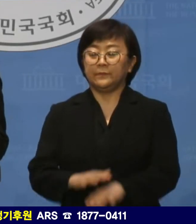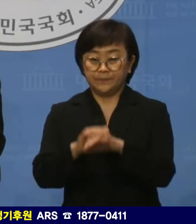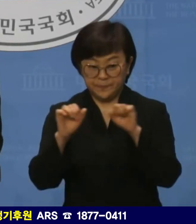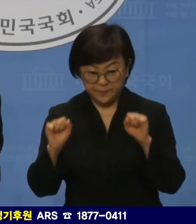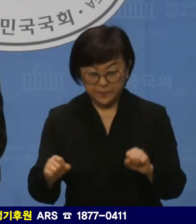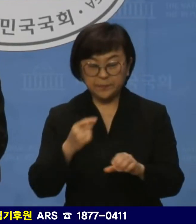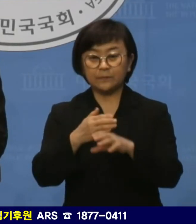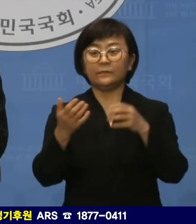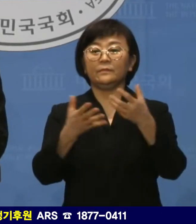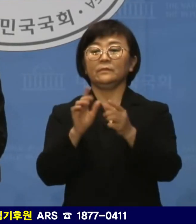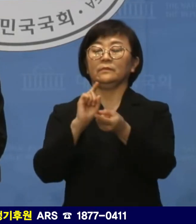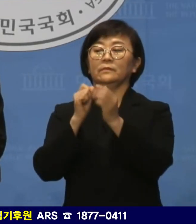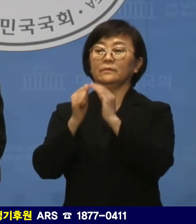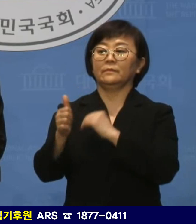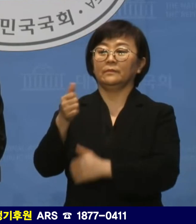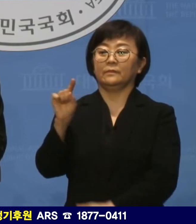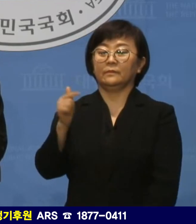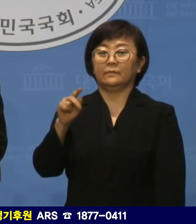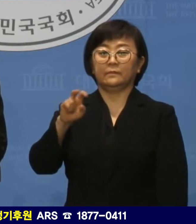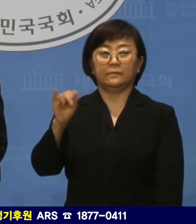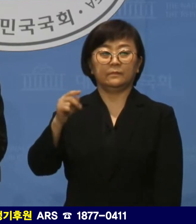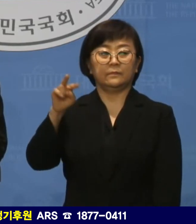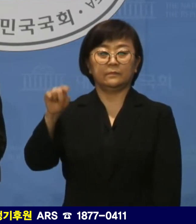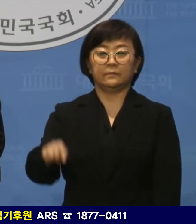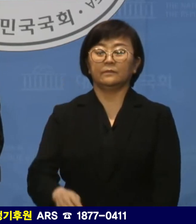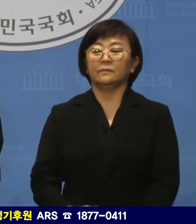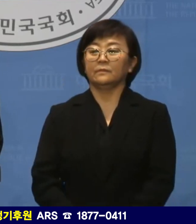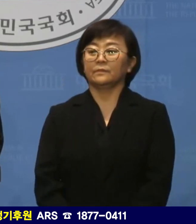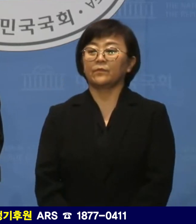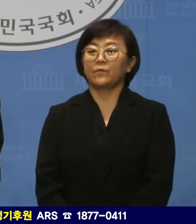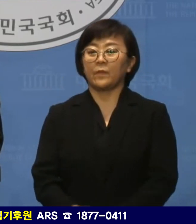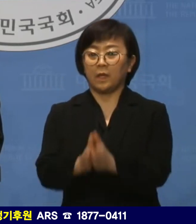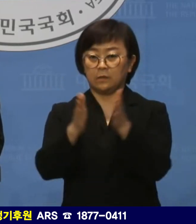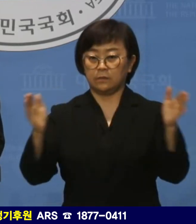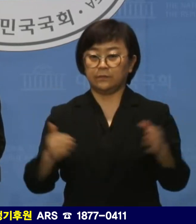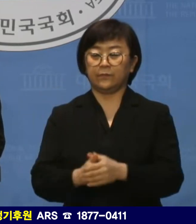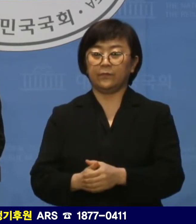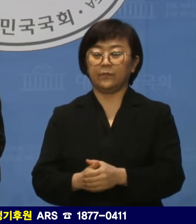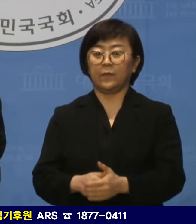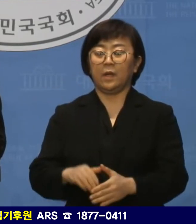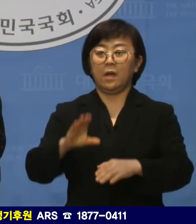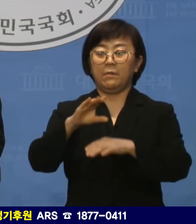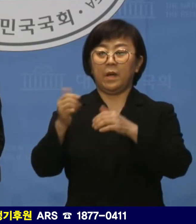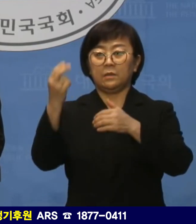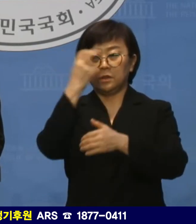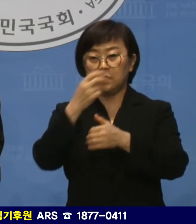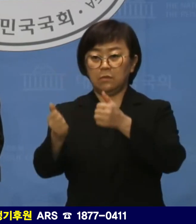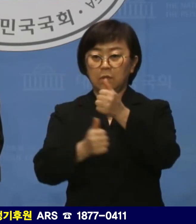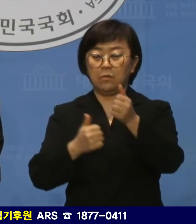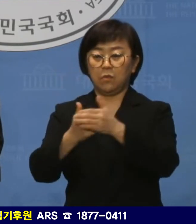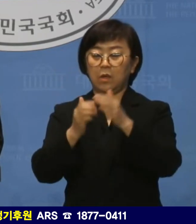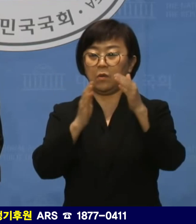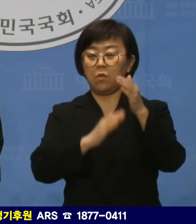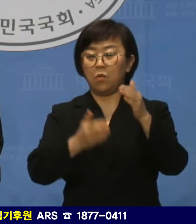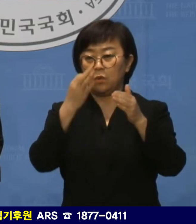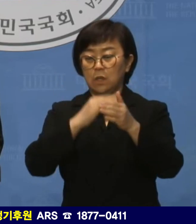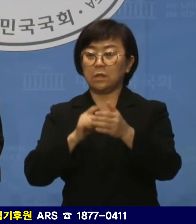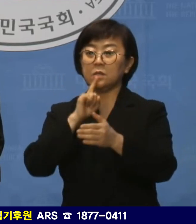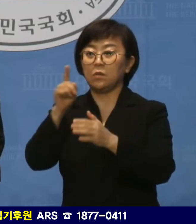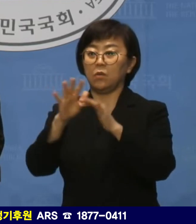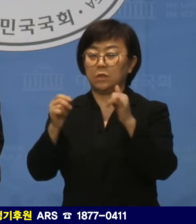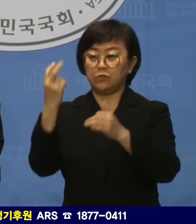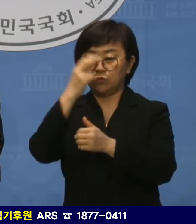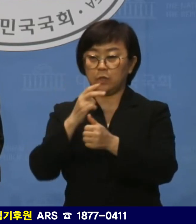안녕하십니까. 더불어민주당 대변인 한민수입니다. 논평을 발표하겠습니다. 방심위의 공익신고자 수사 의뢰,